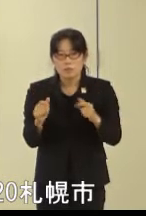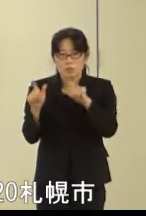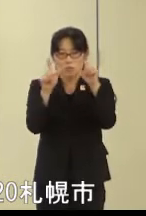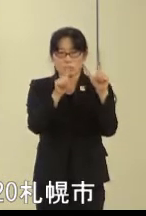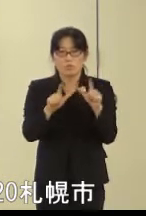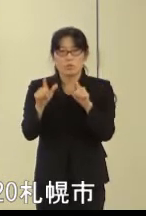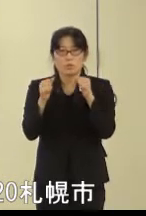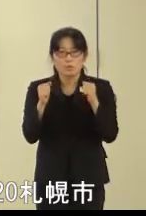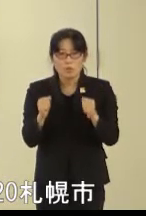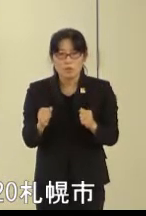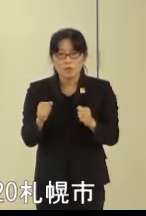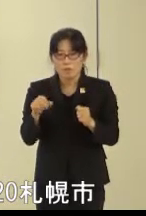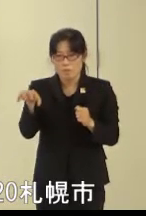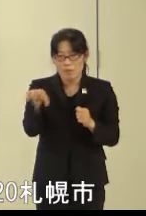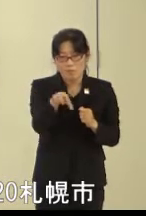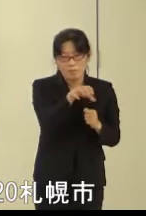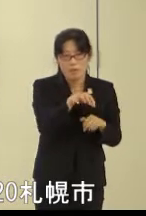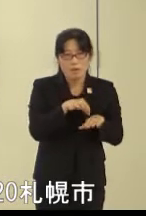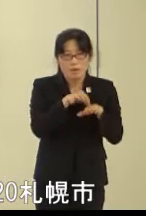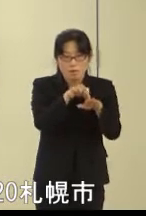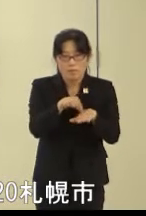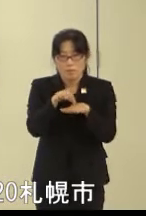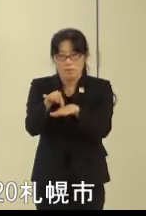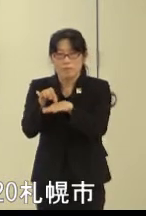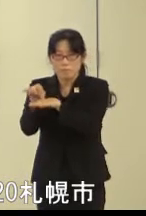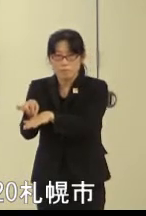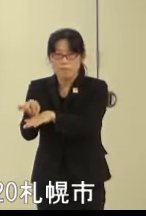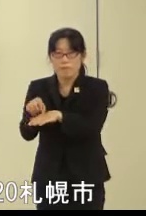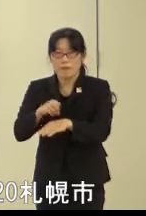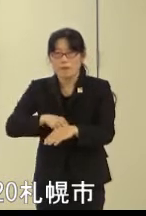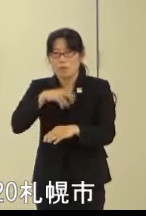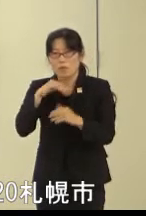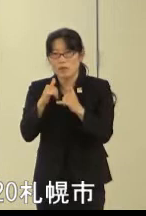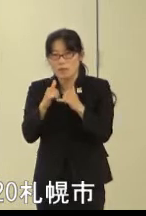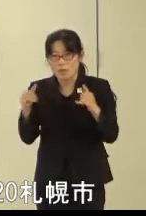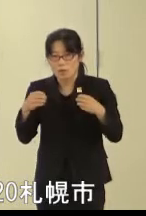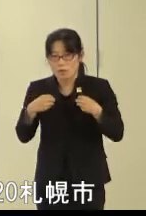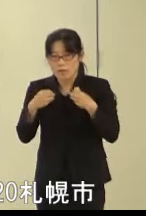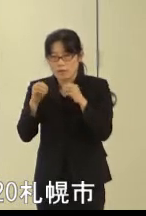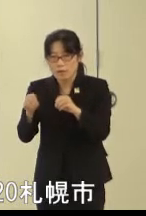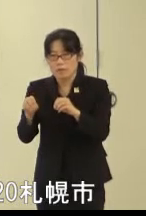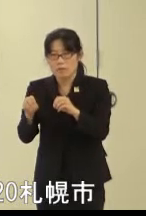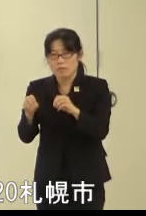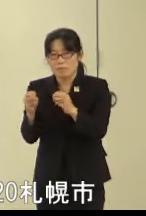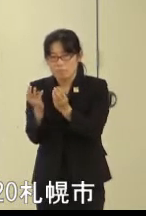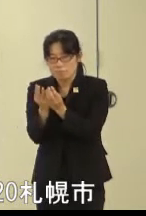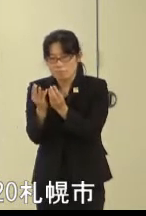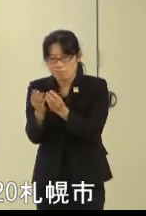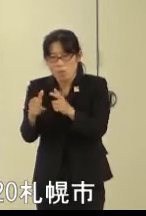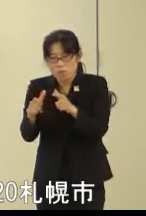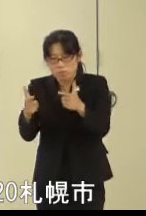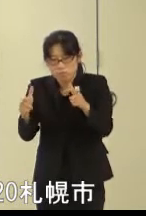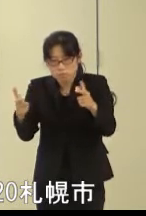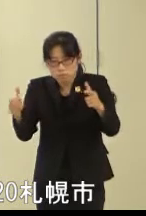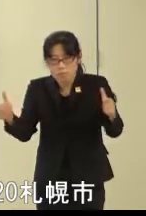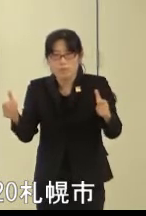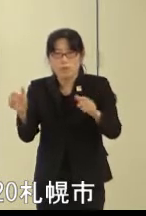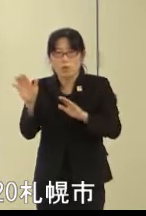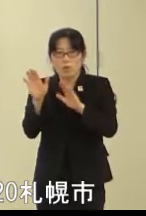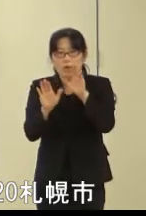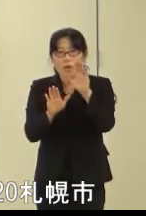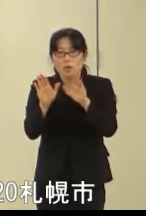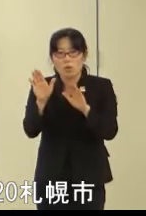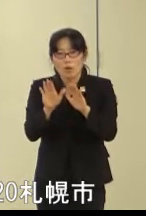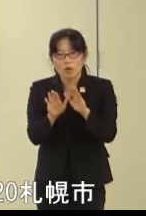まぁそこに飛び級をして言って高齢者の方の感染が拡大をしていくという傾向がこれまで